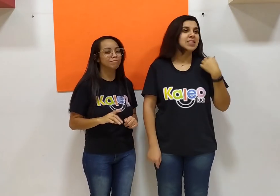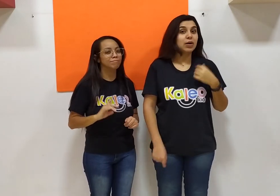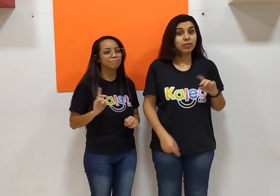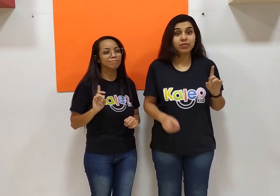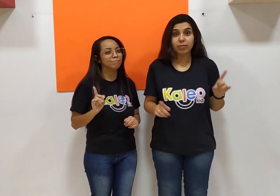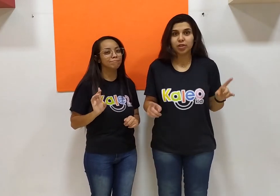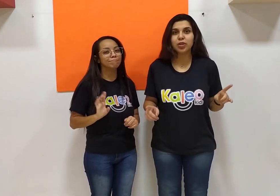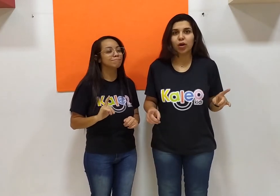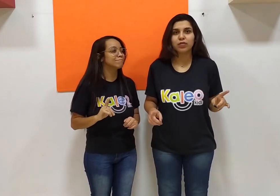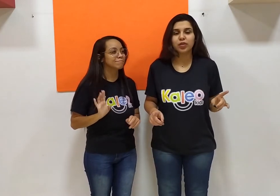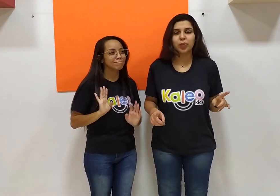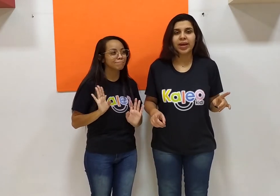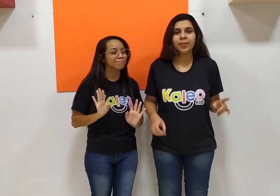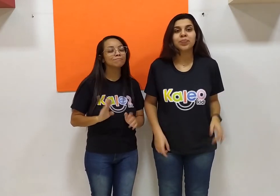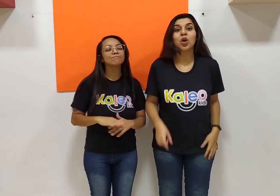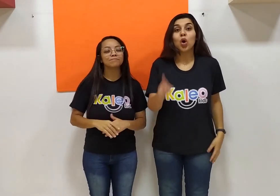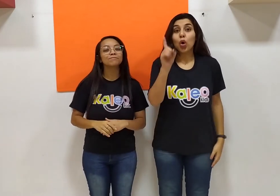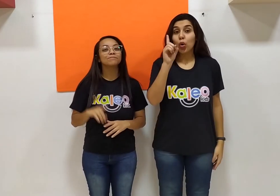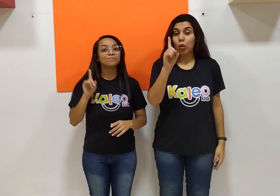Então vamos de novo, tudo bem?